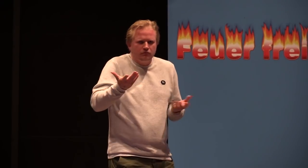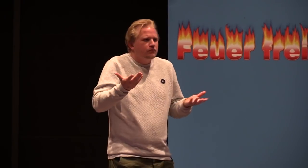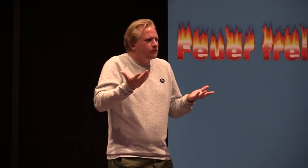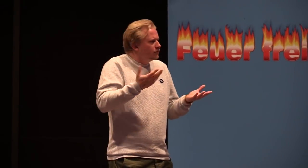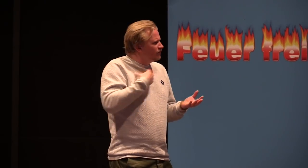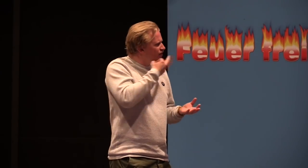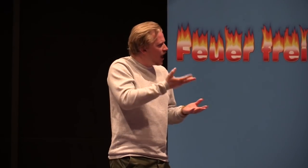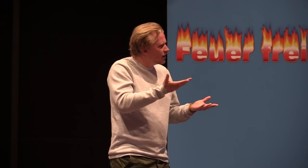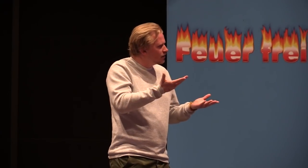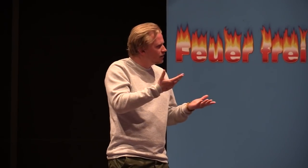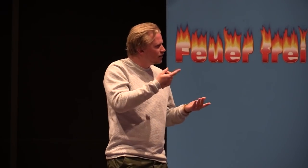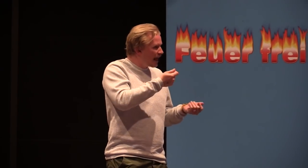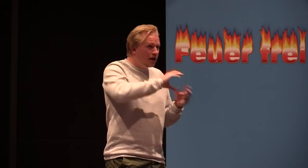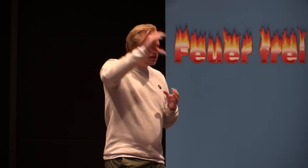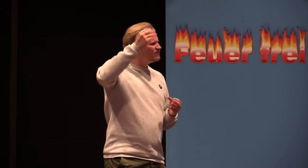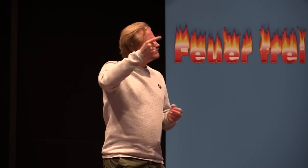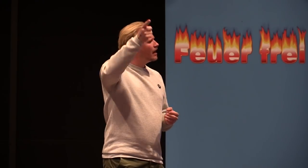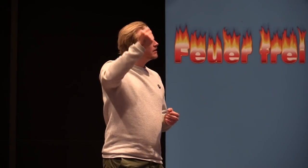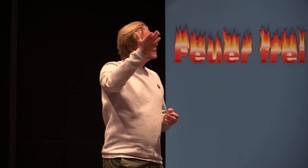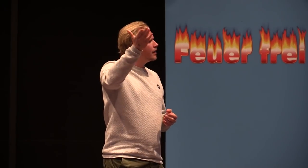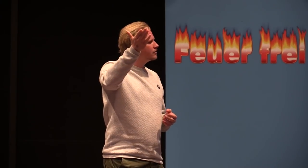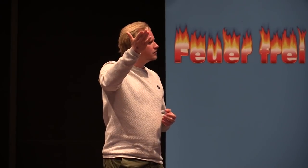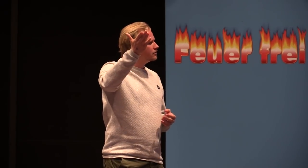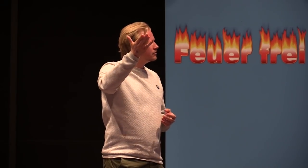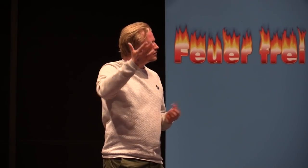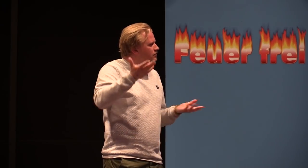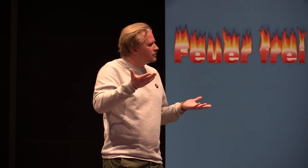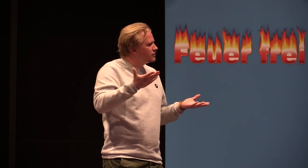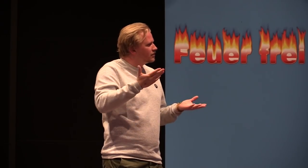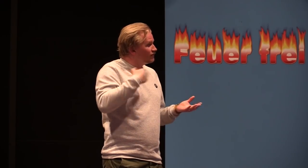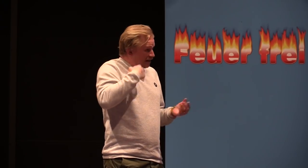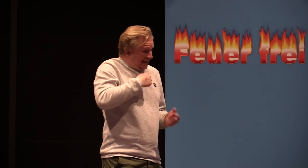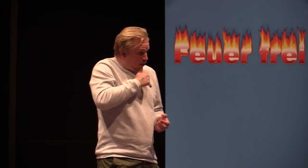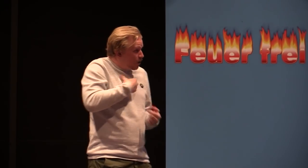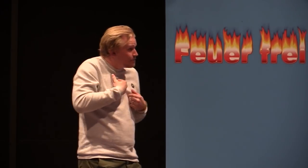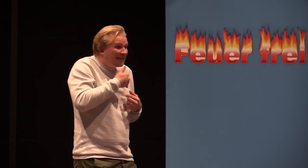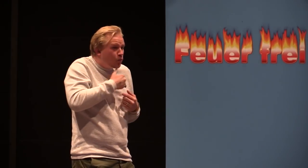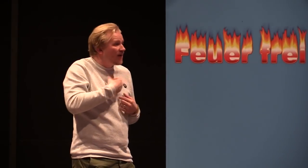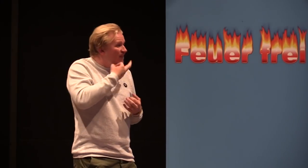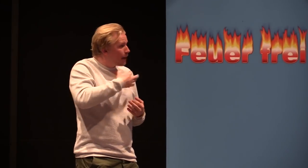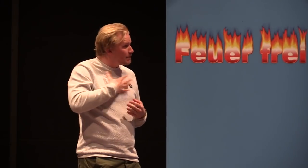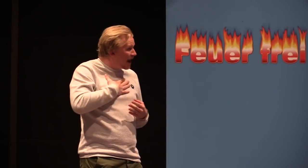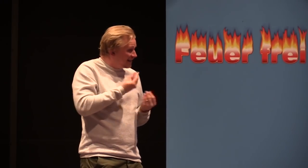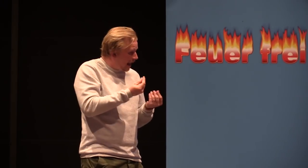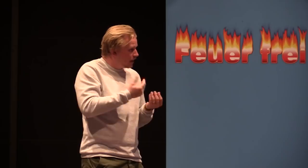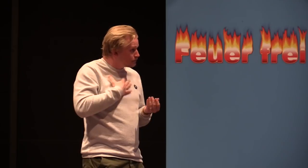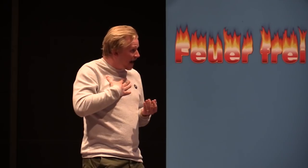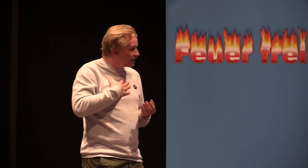irgendwelche, weiß ich nicht, Bücher, Filme, Geldbeiträge? Also ich frage mich allen Ernstes, was machen die mit all dem Geld, was die bekommen? Ich